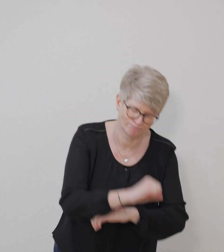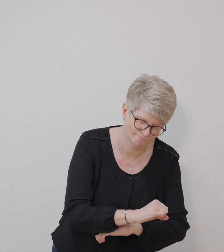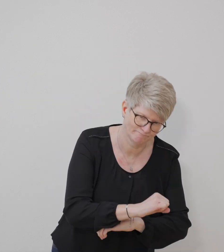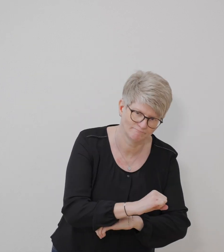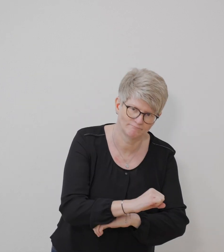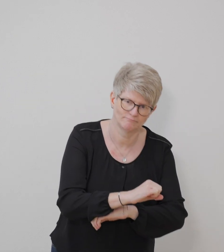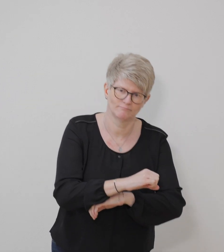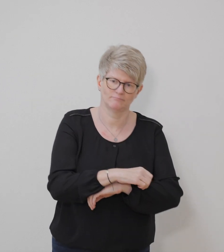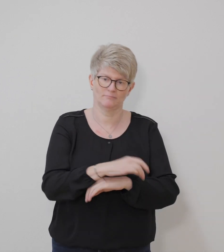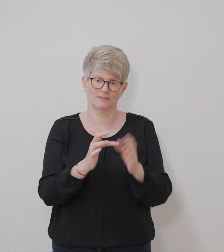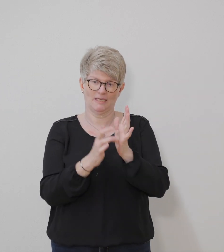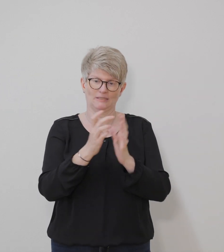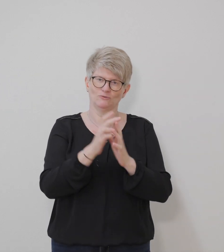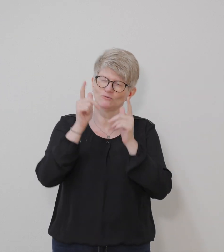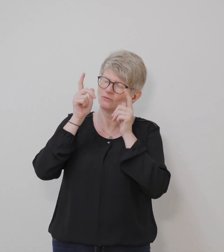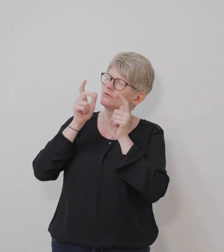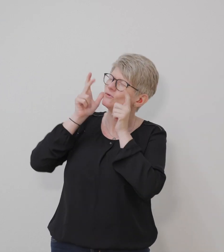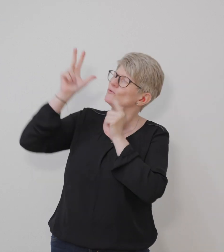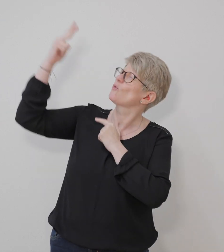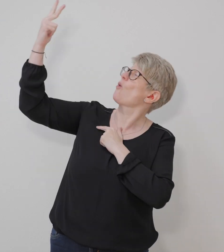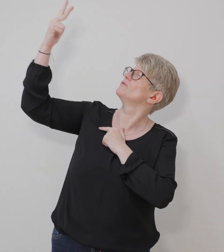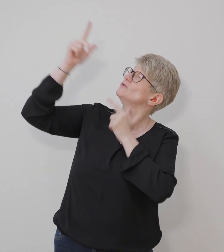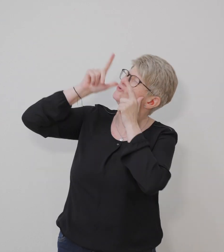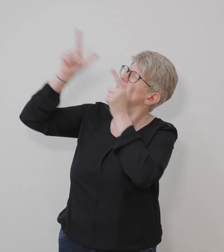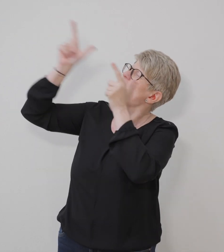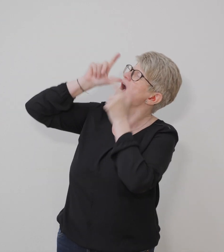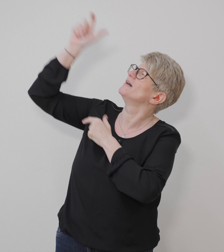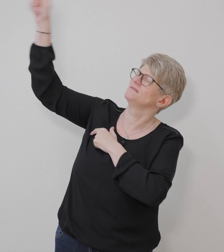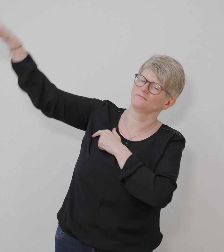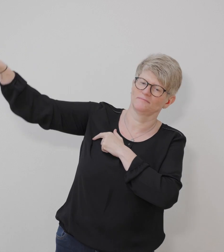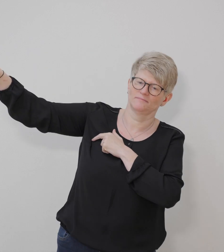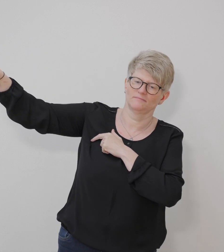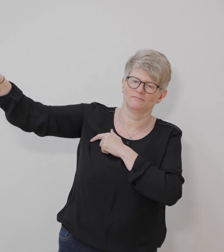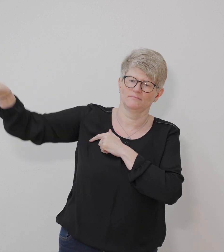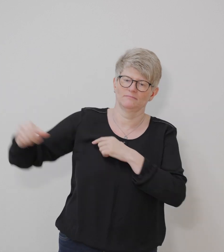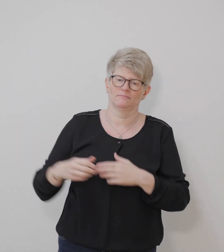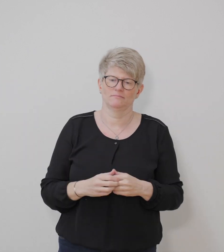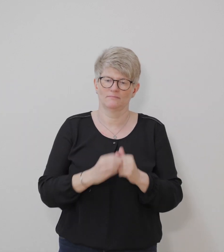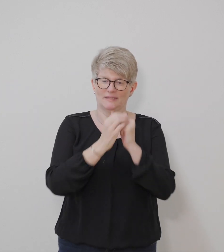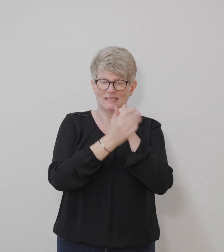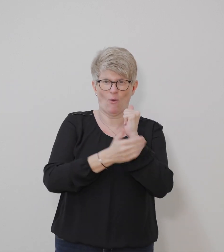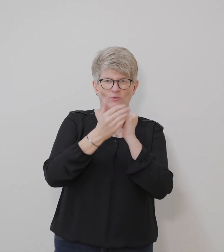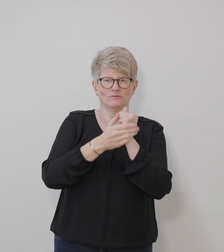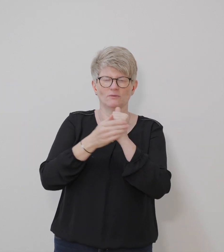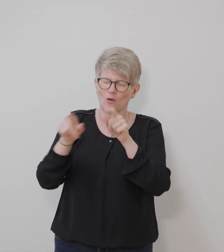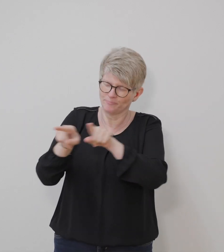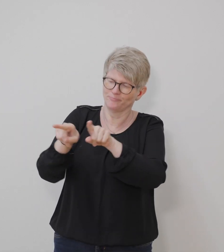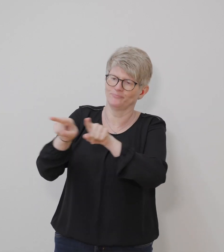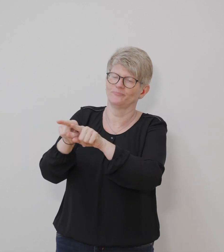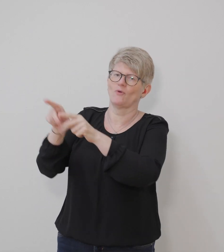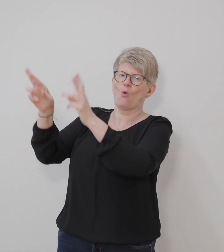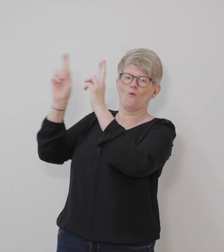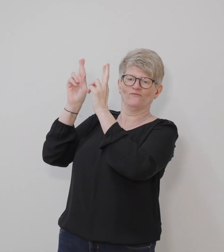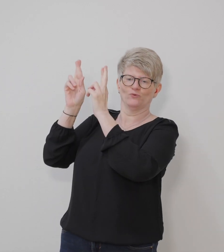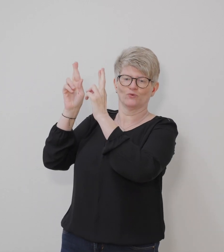Wenn die Last zu schwer wird und zu Boden drückt, schreit auch Jesus zu Gott. Trost